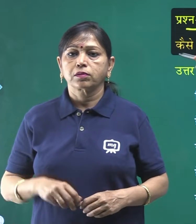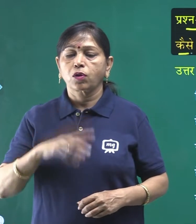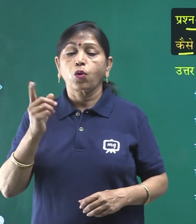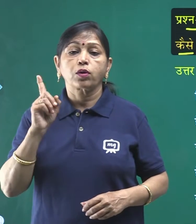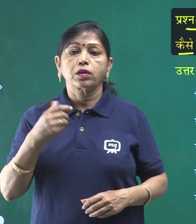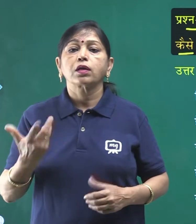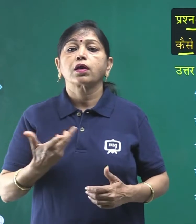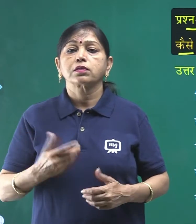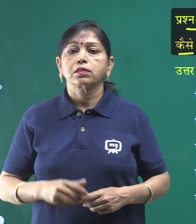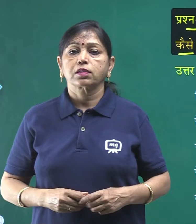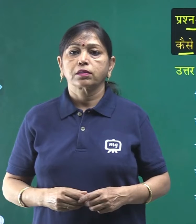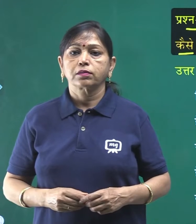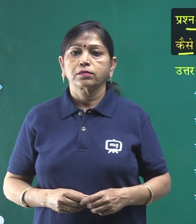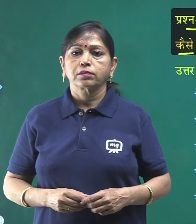कैसे